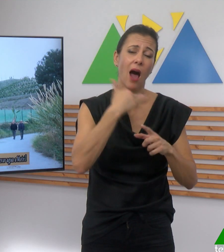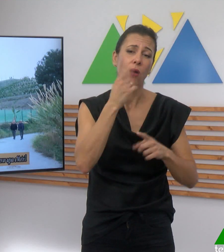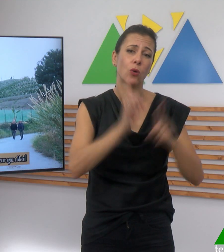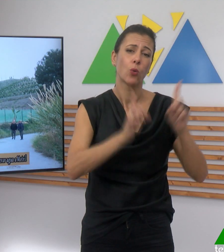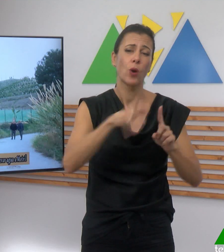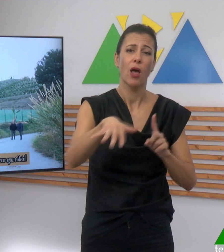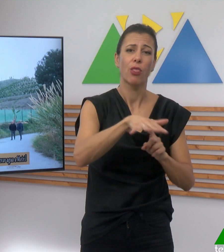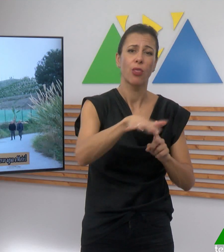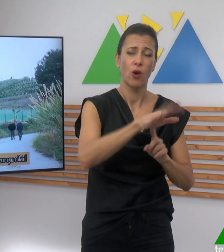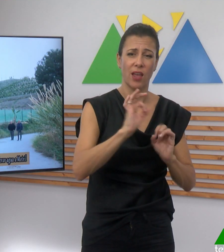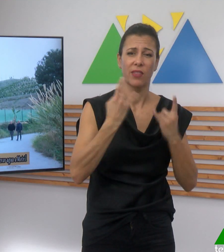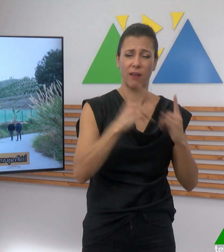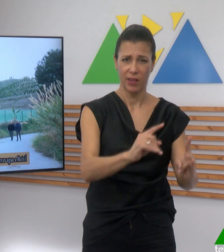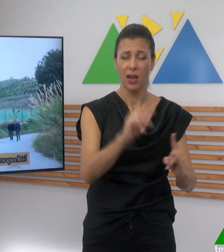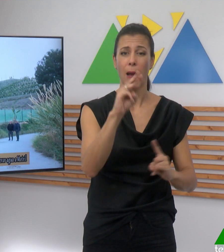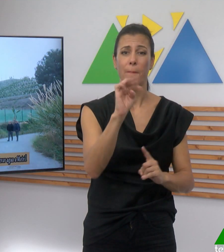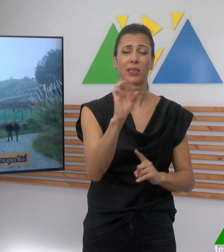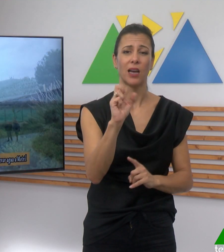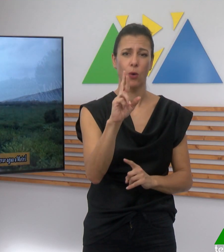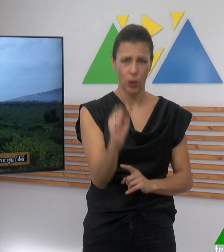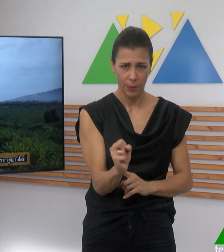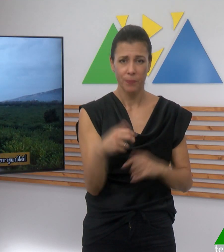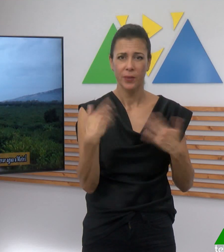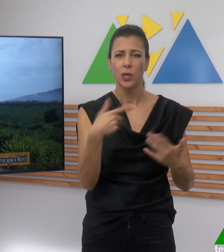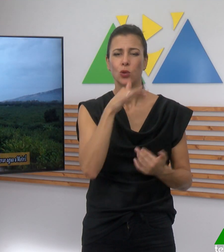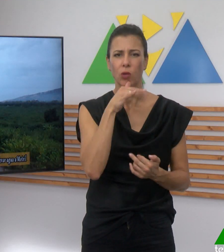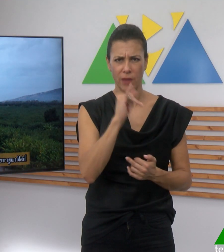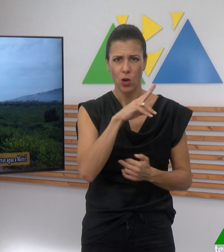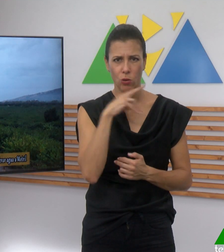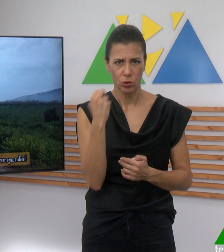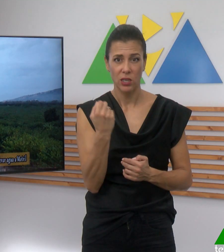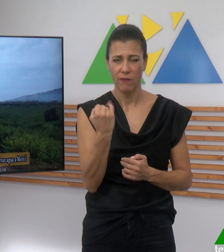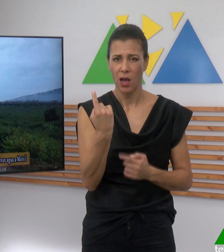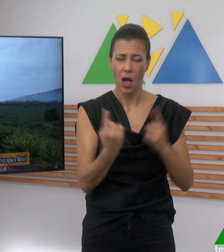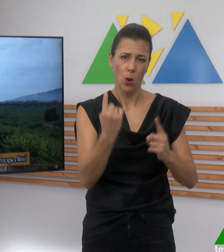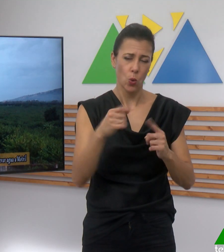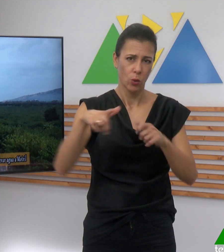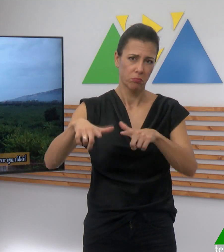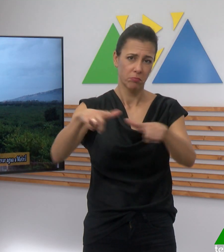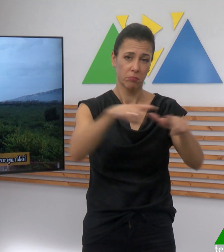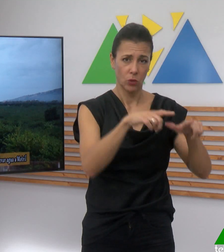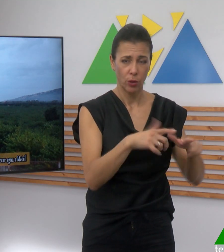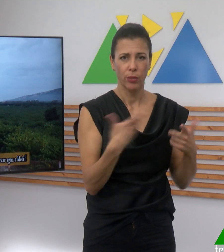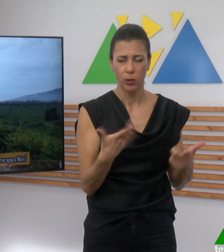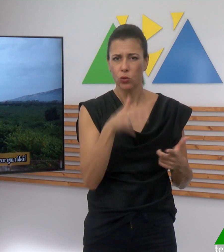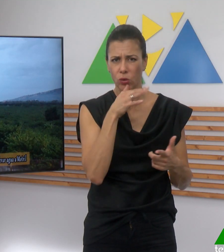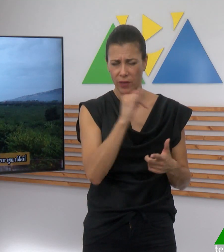patura esa cequia de patura todavía se conservan algunos Trozos de la sequia Todavía están por ahí algunos de los